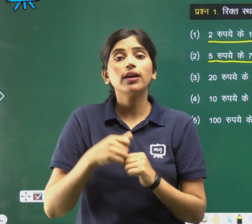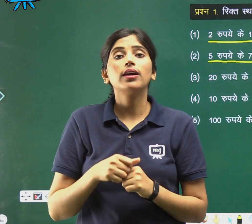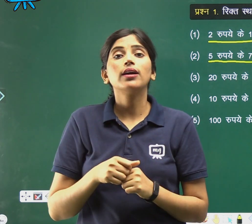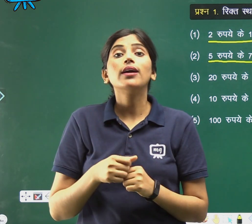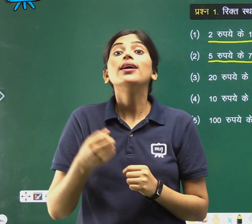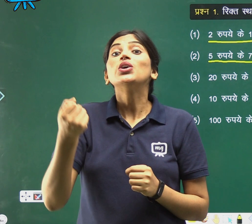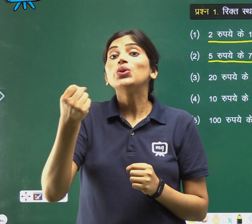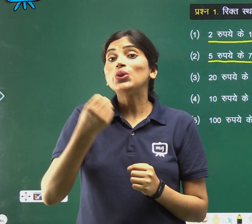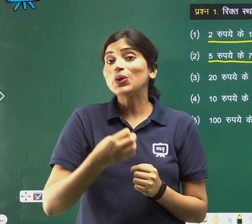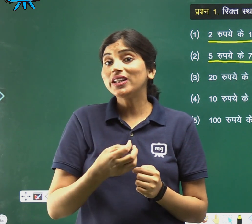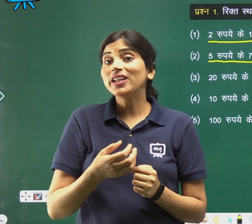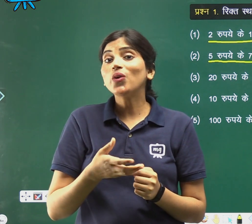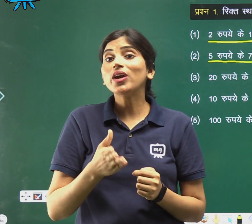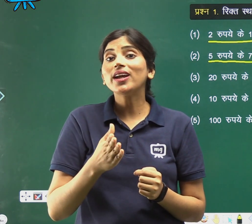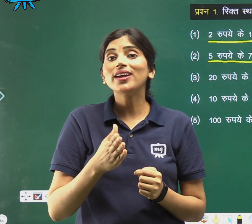तो कितने हुए?